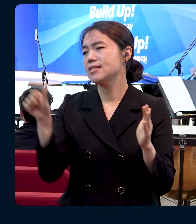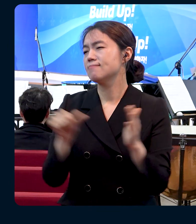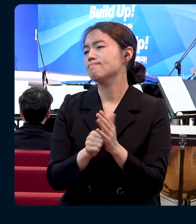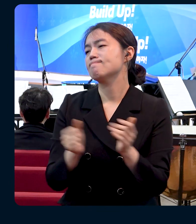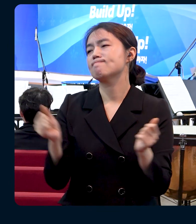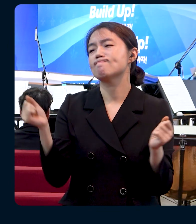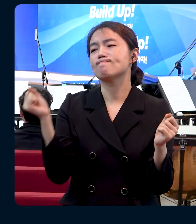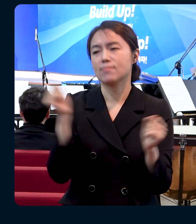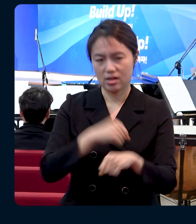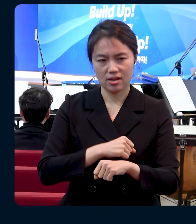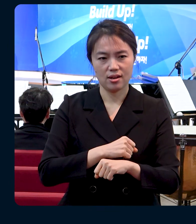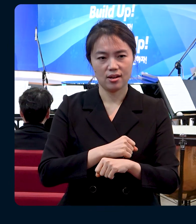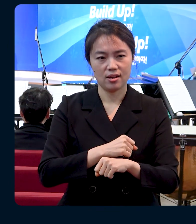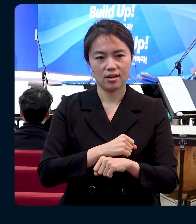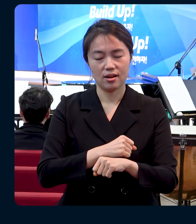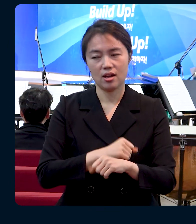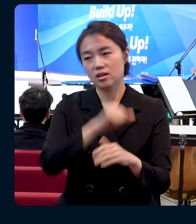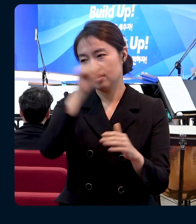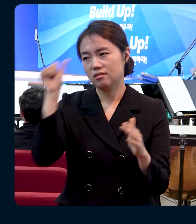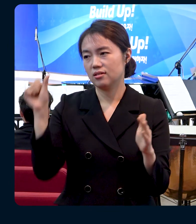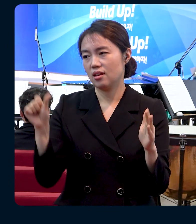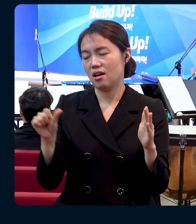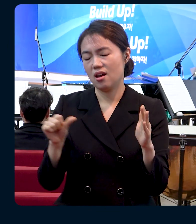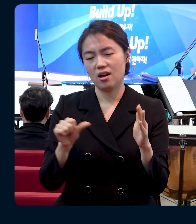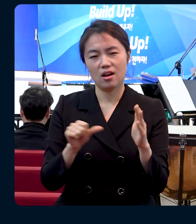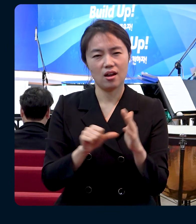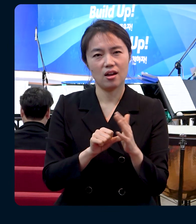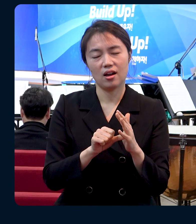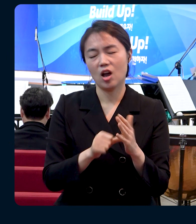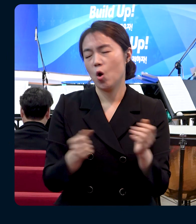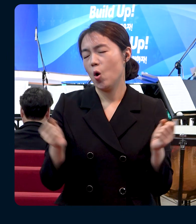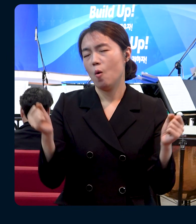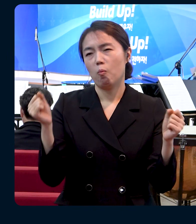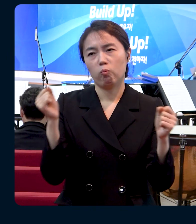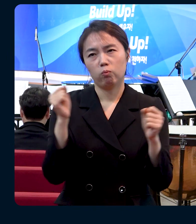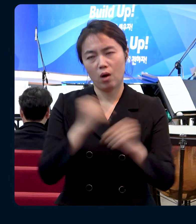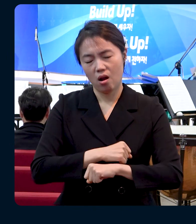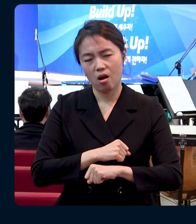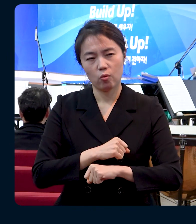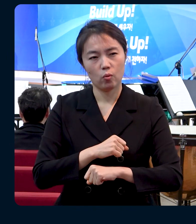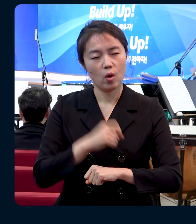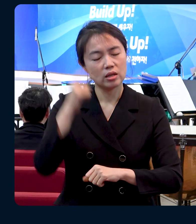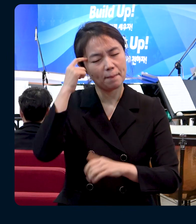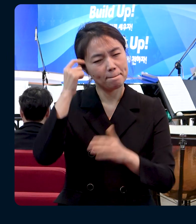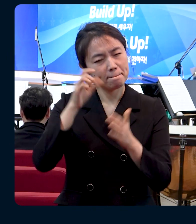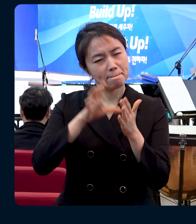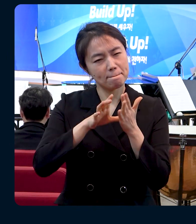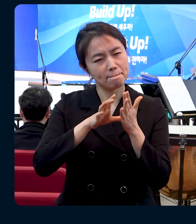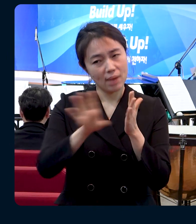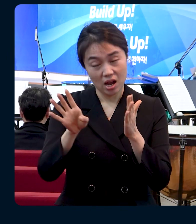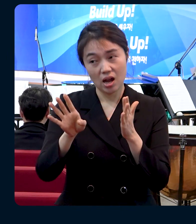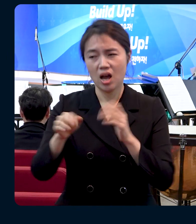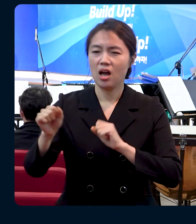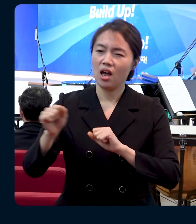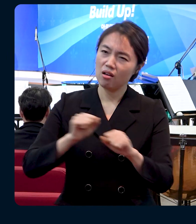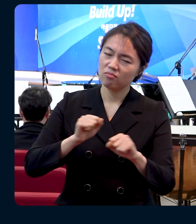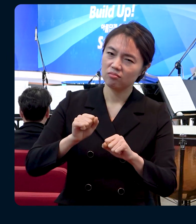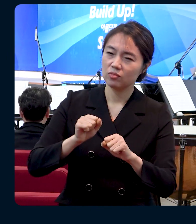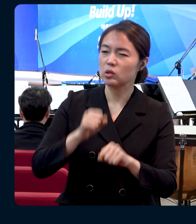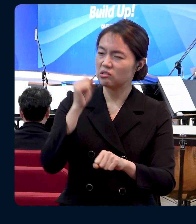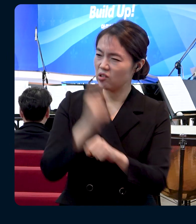그런 상황이 되면 그 사람은 망가질 수밖에 없어요. 삶이 망가지고 모습이 추해지고 그런 불행함